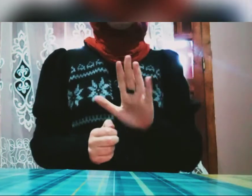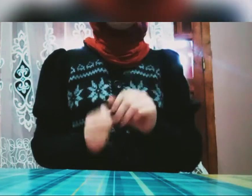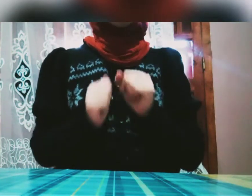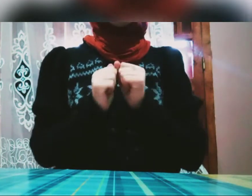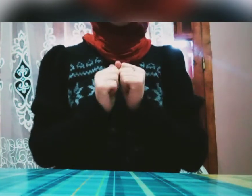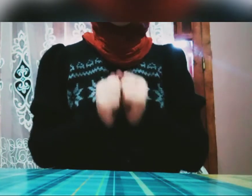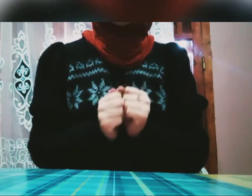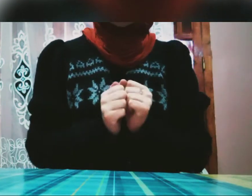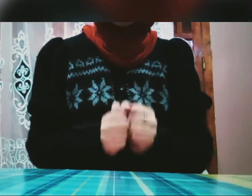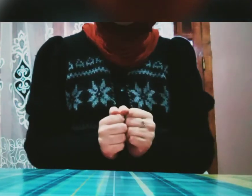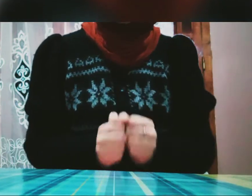من سلسلة